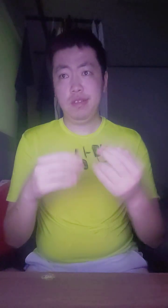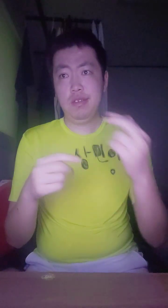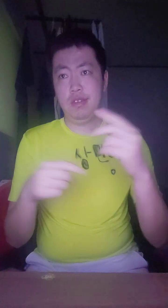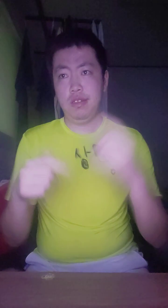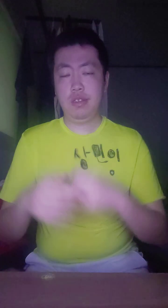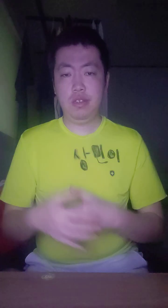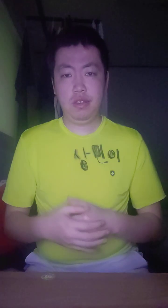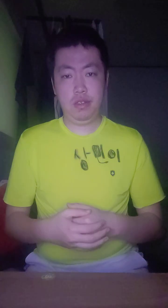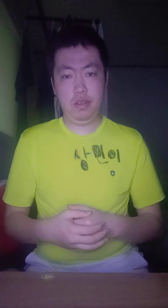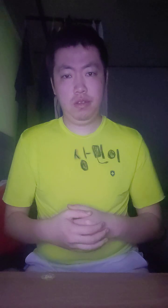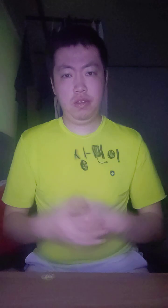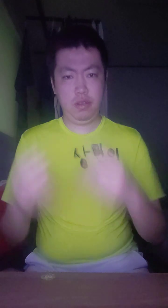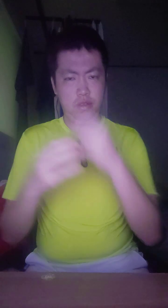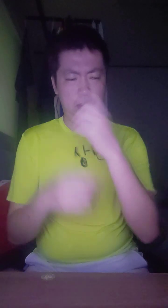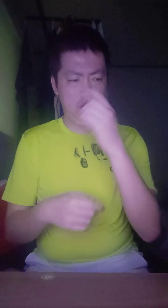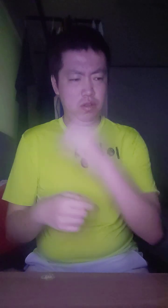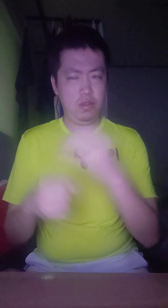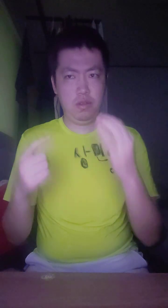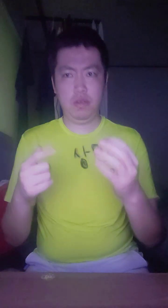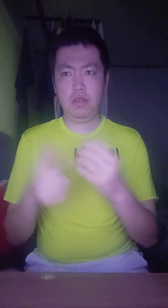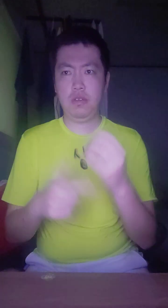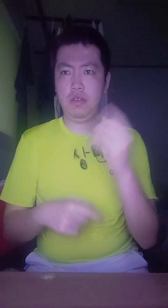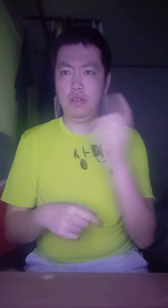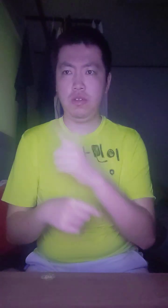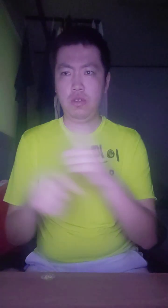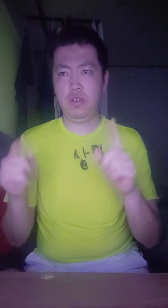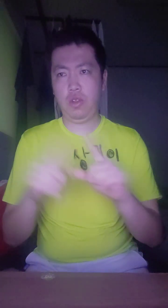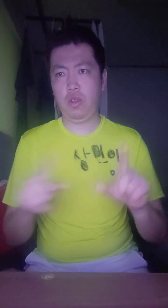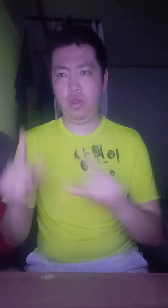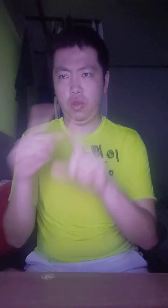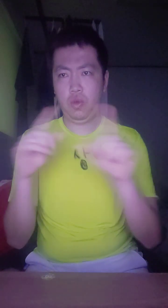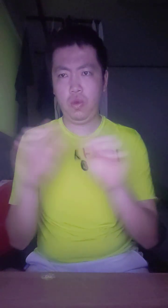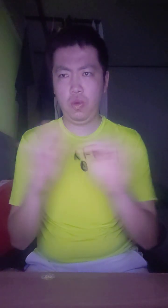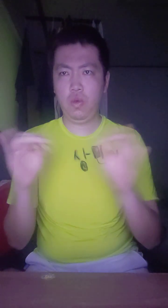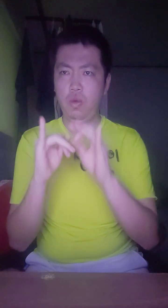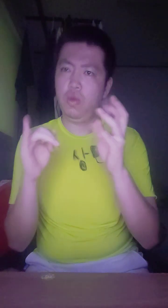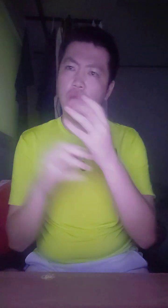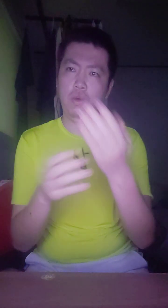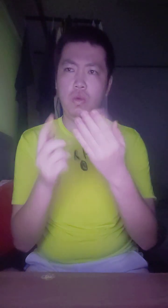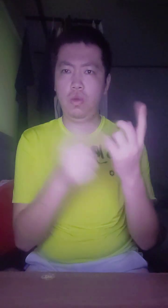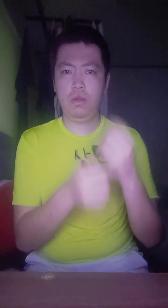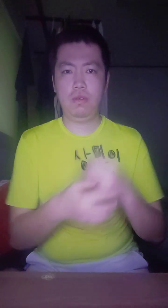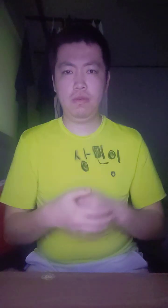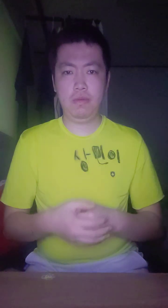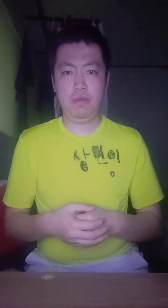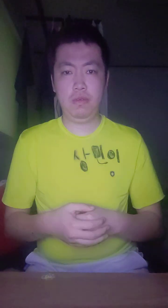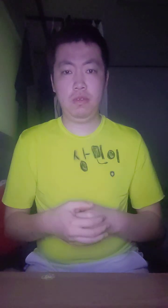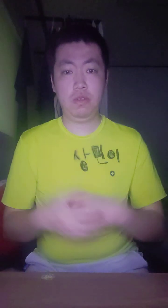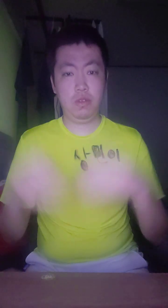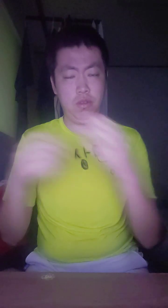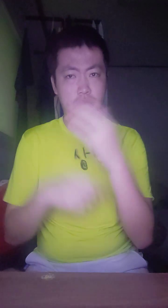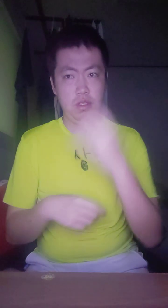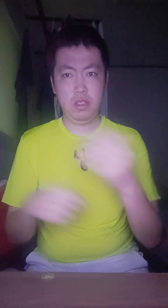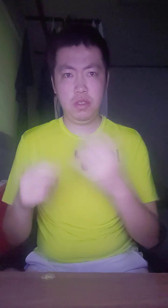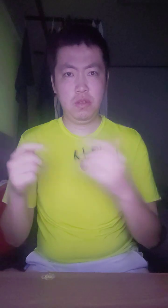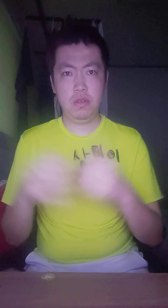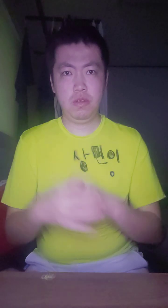생기자 A씨는 피해를 보상하라며 한국전력을 상대로 소송을 냈습니다. 하지만 법원은 A씨의 주장을